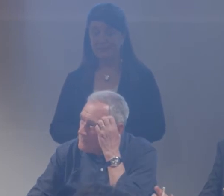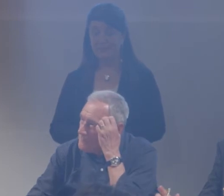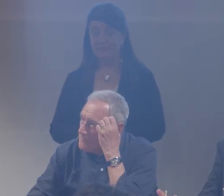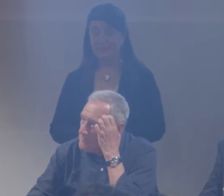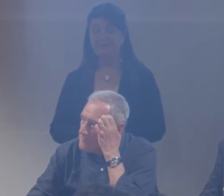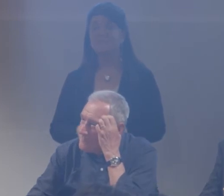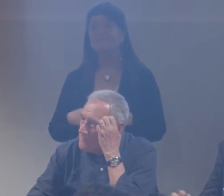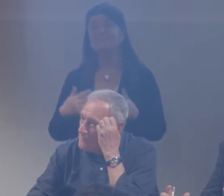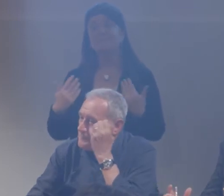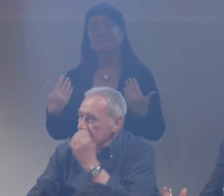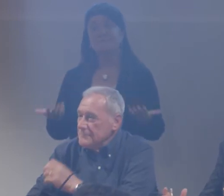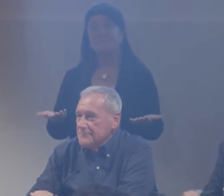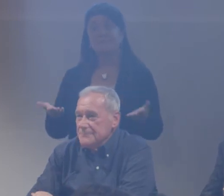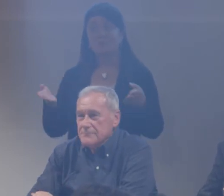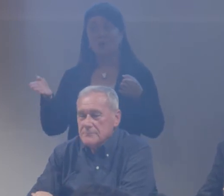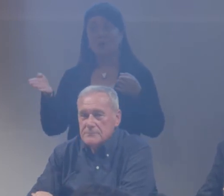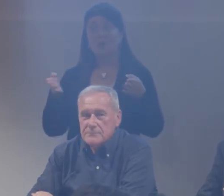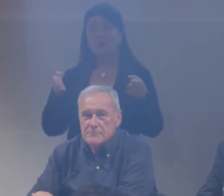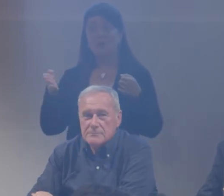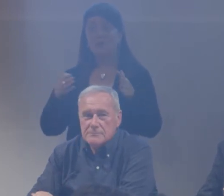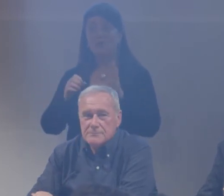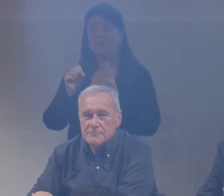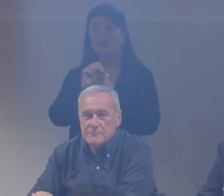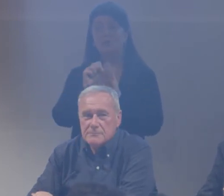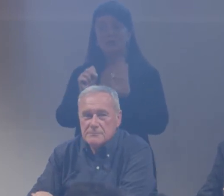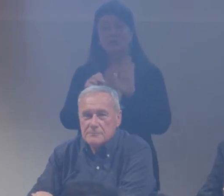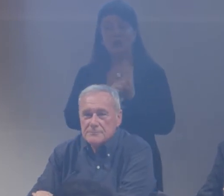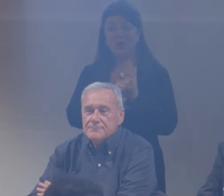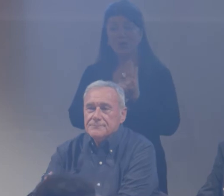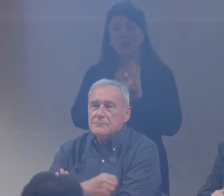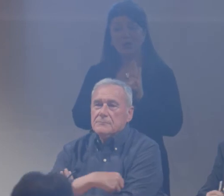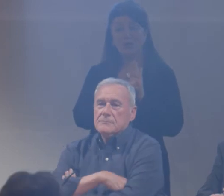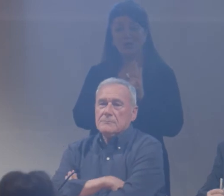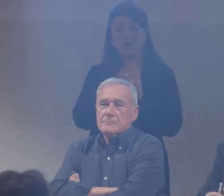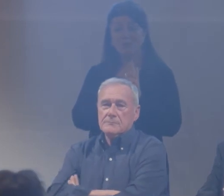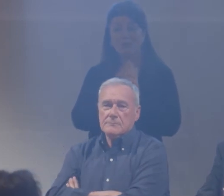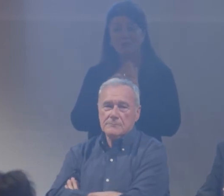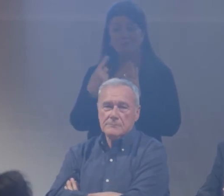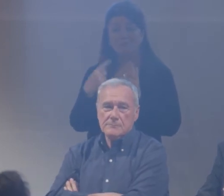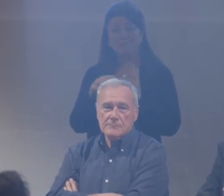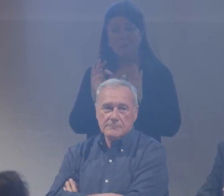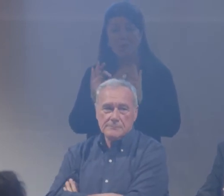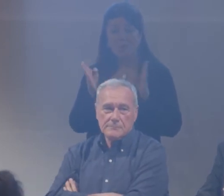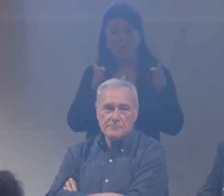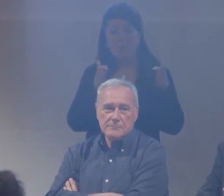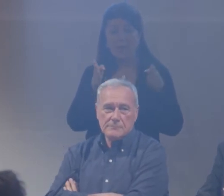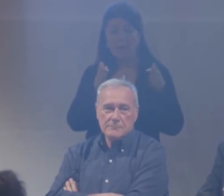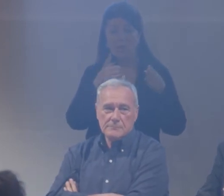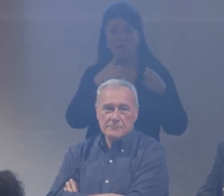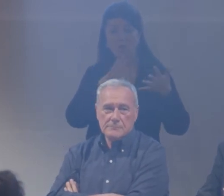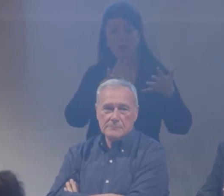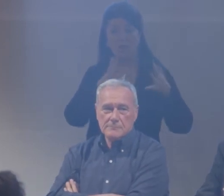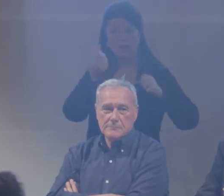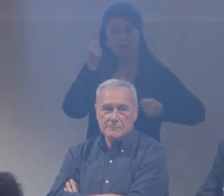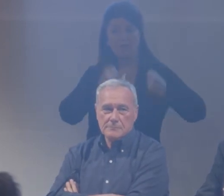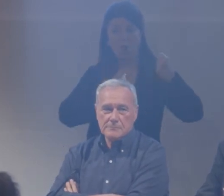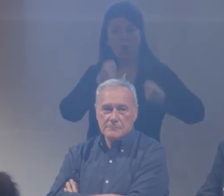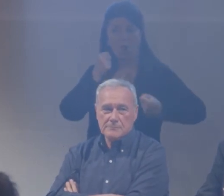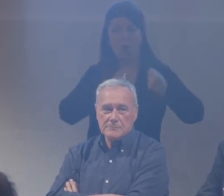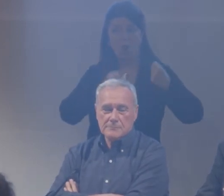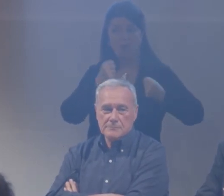Un momento storico di questa, di questo tentativo di rivolta, di questo tentativo